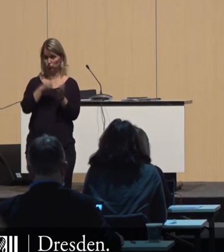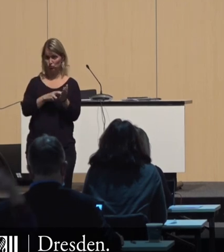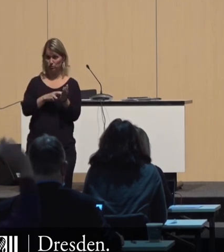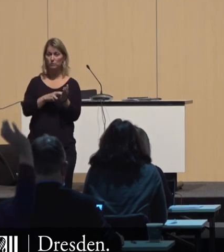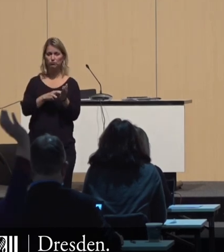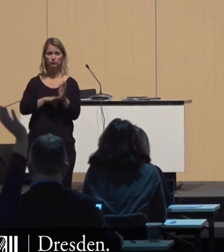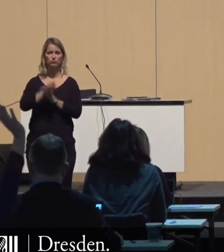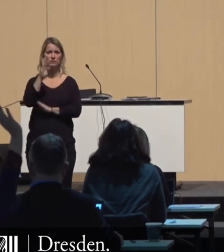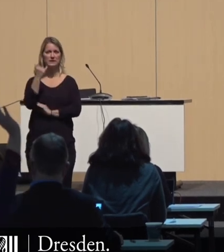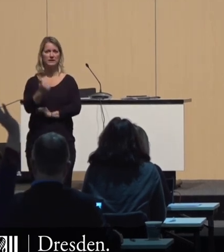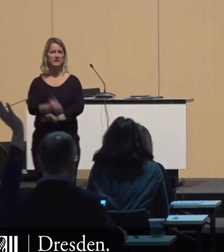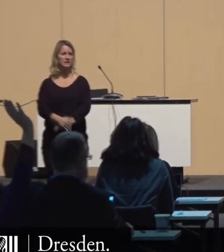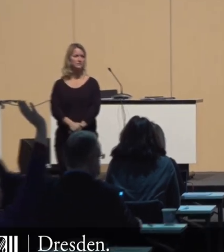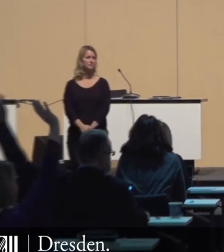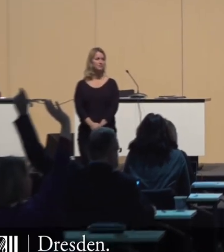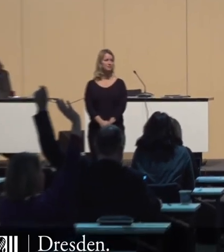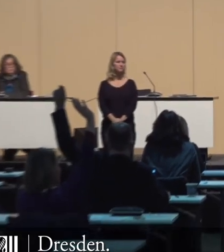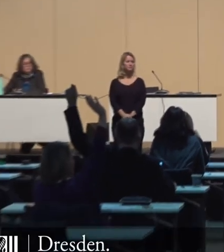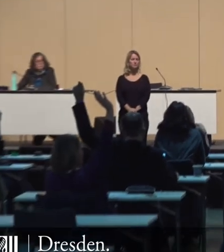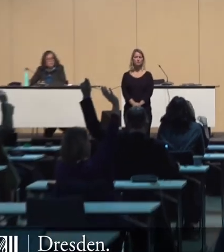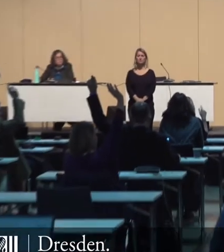den bitte ich jetzt um das